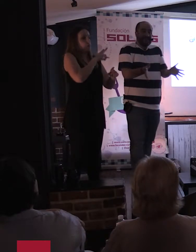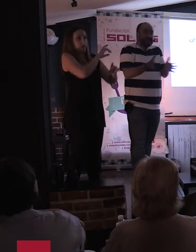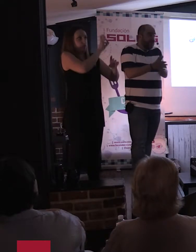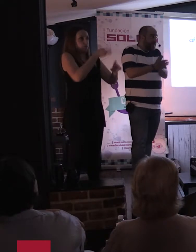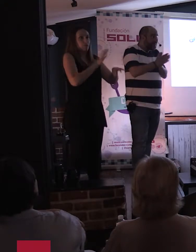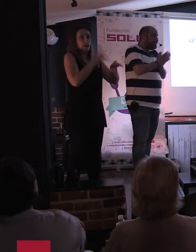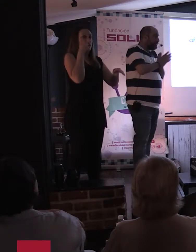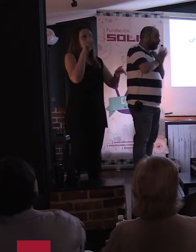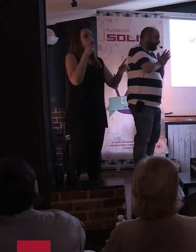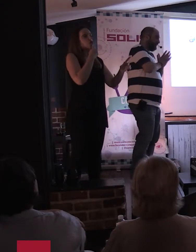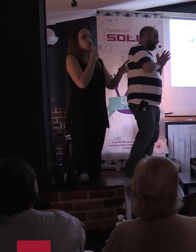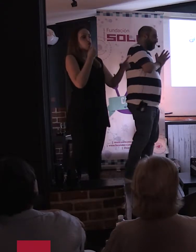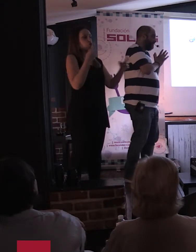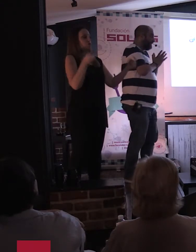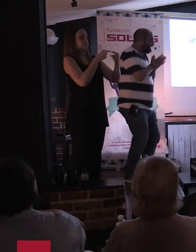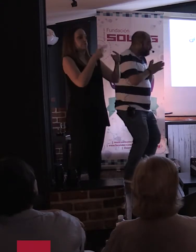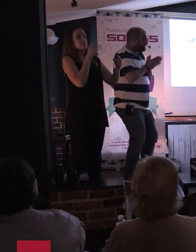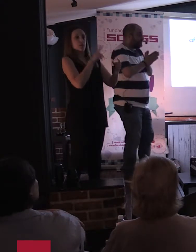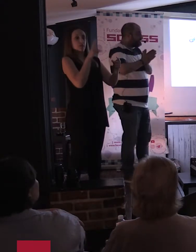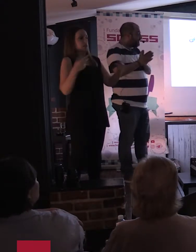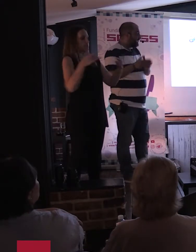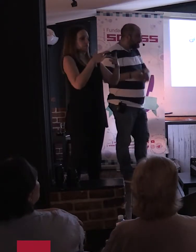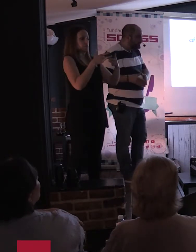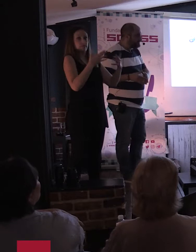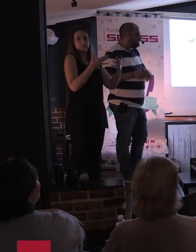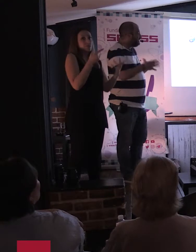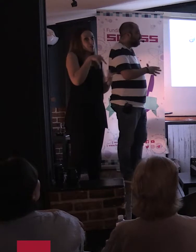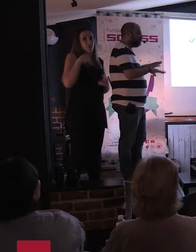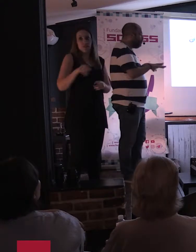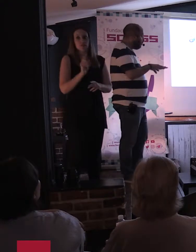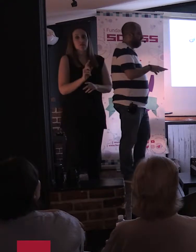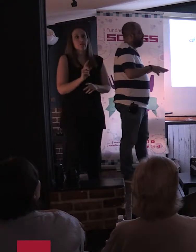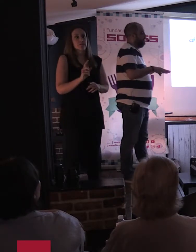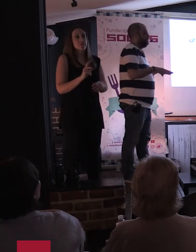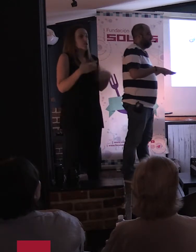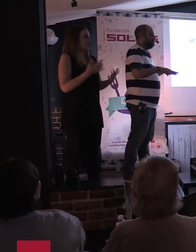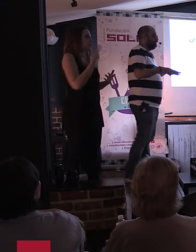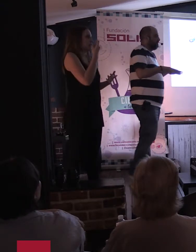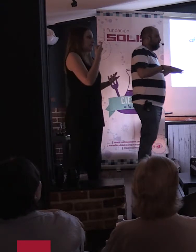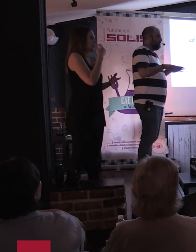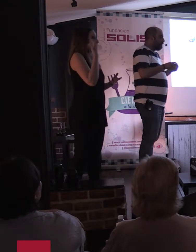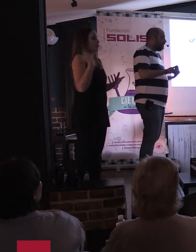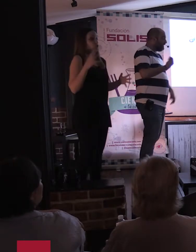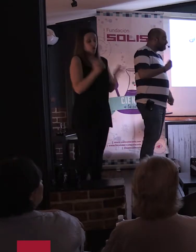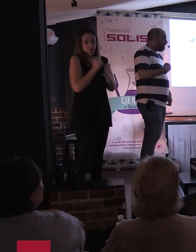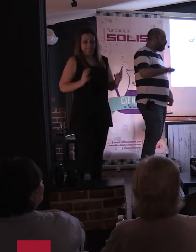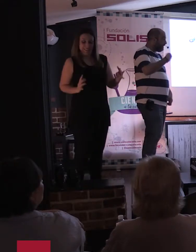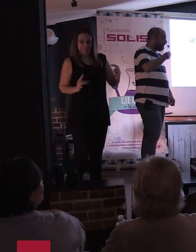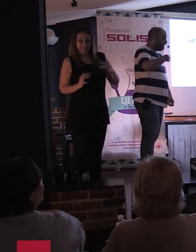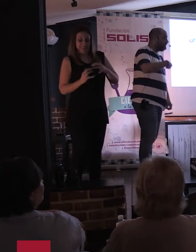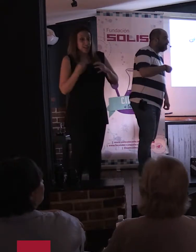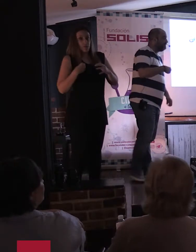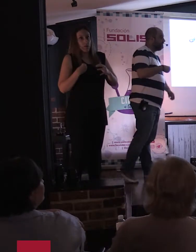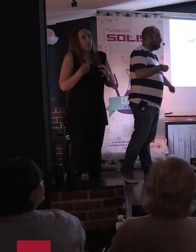Entonces, si fuera necesario conectar las conexiones que había antes, este proyecto no puede funcionar. Pero como el cerebro es capaz de